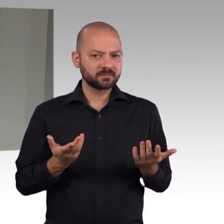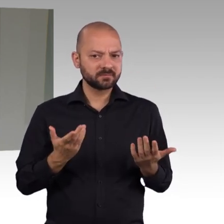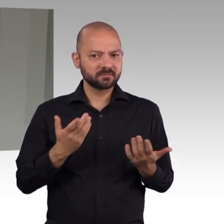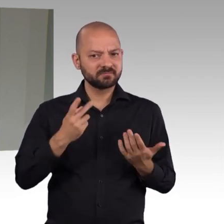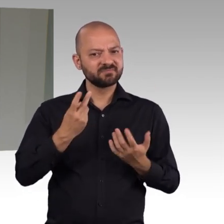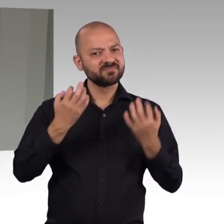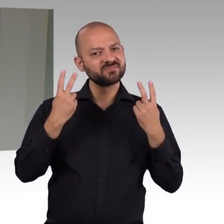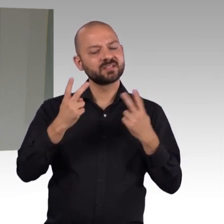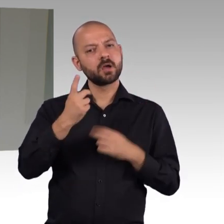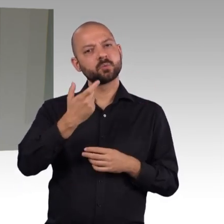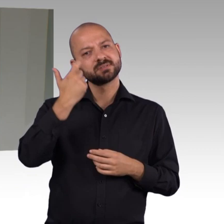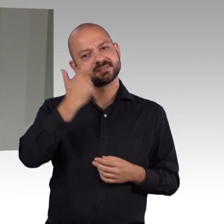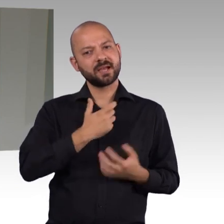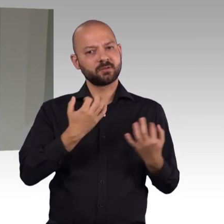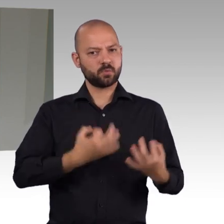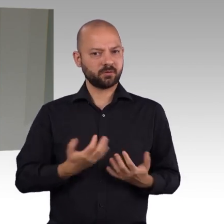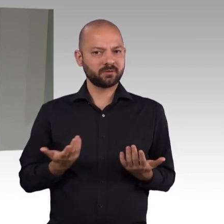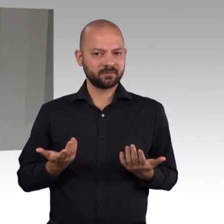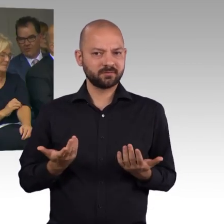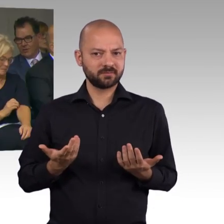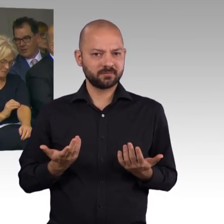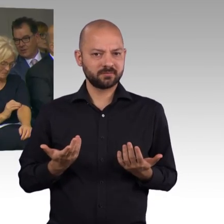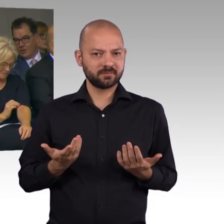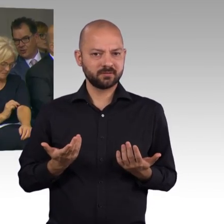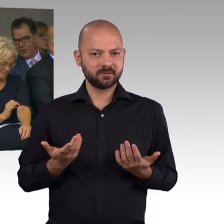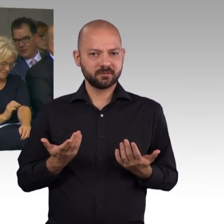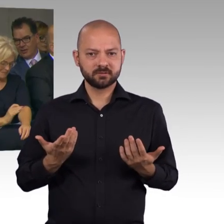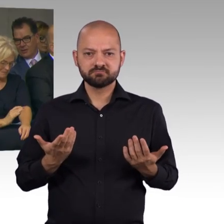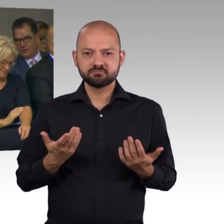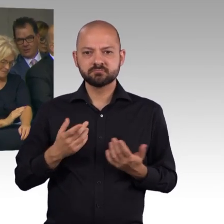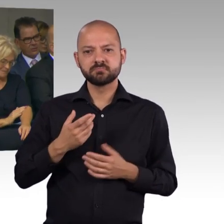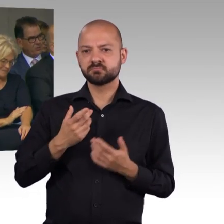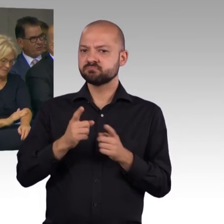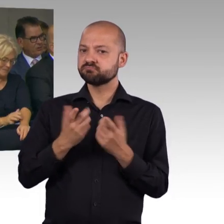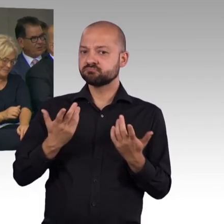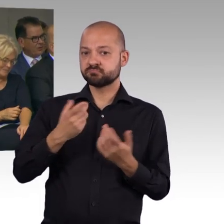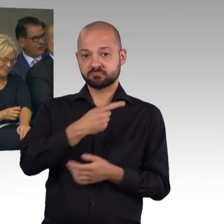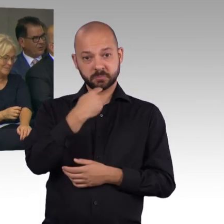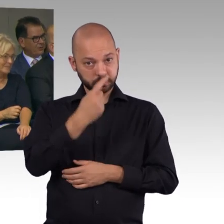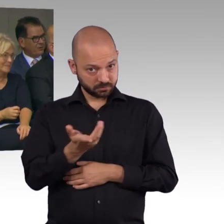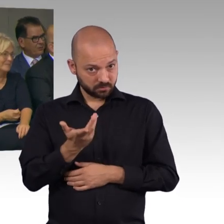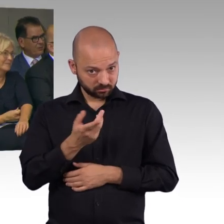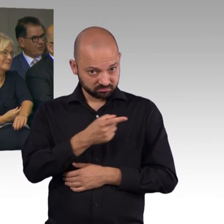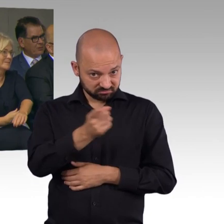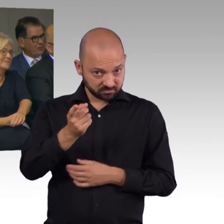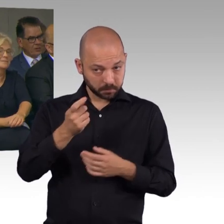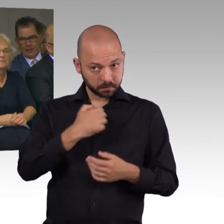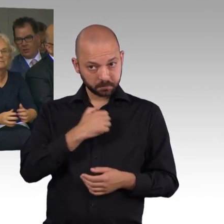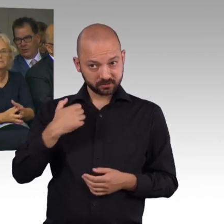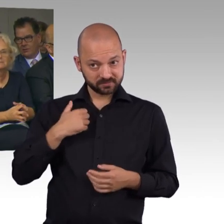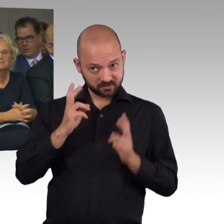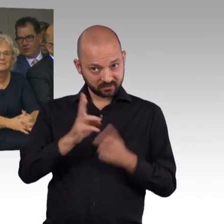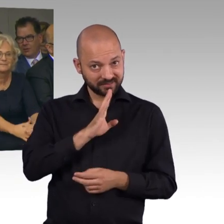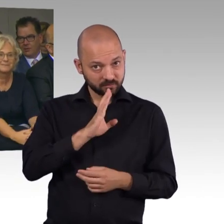Kollegen, sie kann nicht zaubern. Und sie wird die Unterstützung des Parlaments brauchen, um die Soldaten,